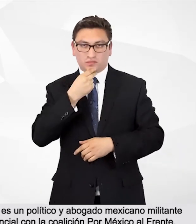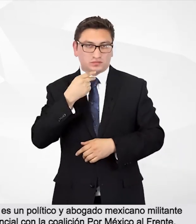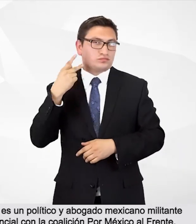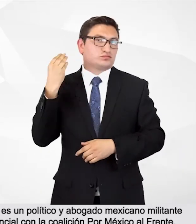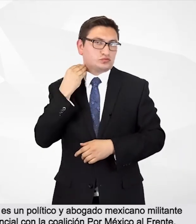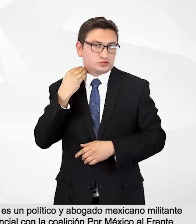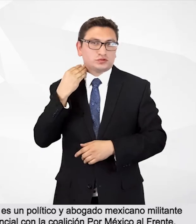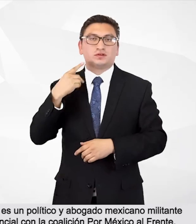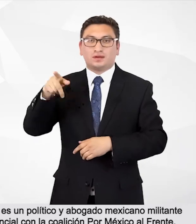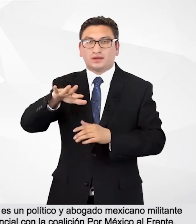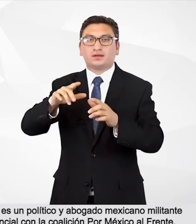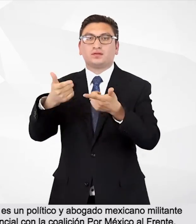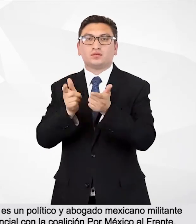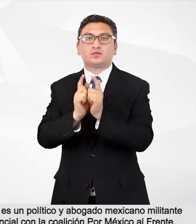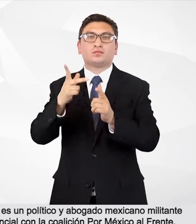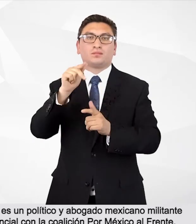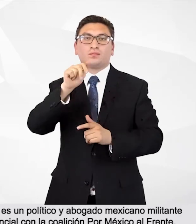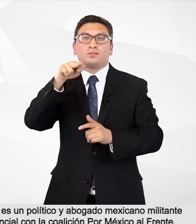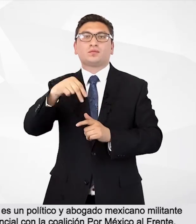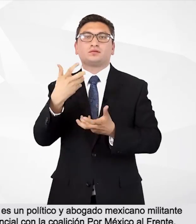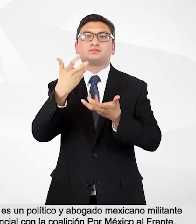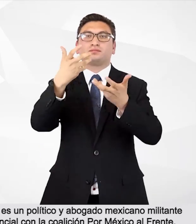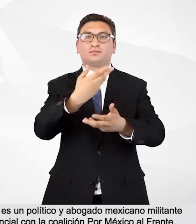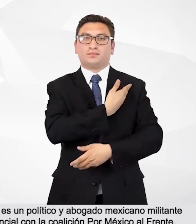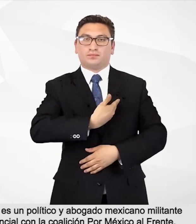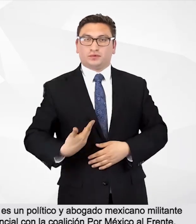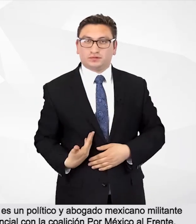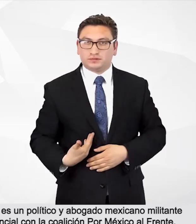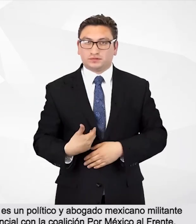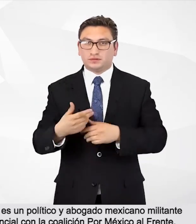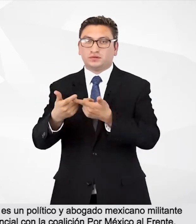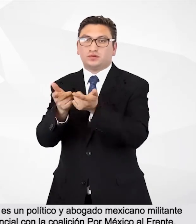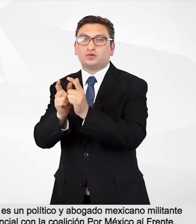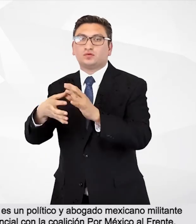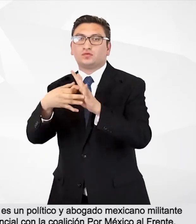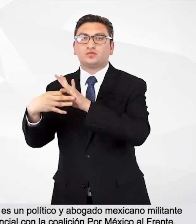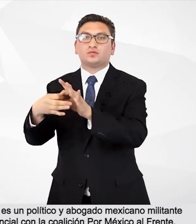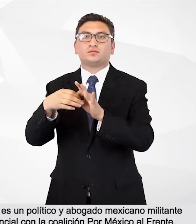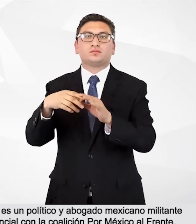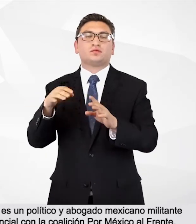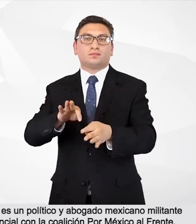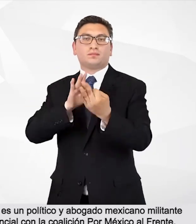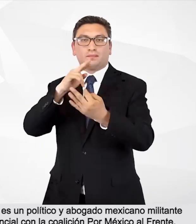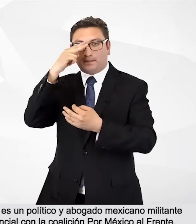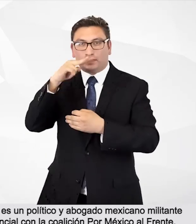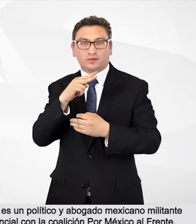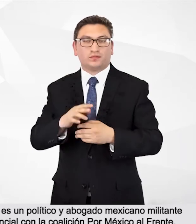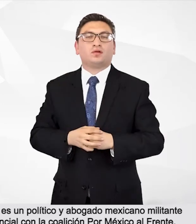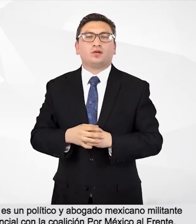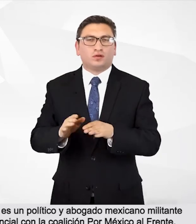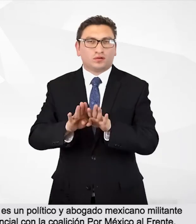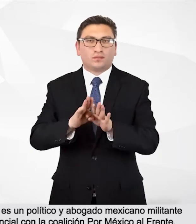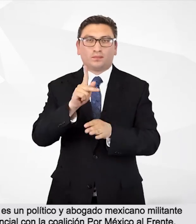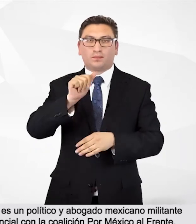un político y abogado mexicano, militante del PAN. Aspira a la candidatura presidencial con la coalición Por México al Frente,